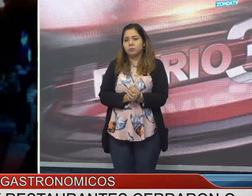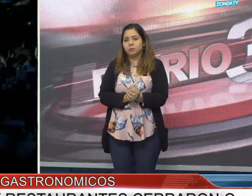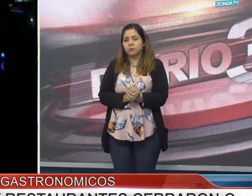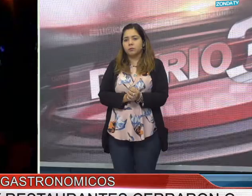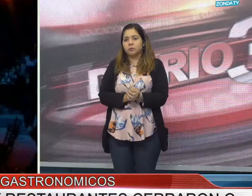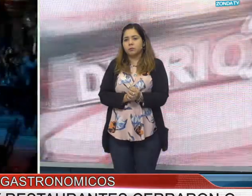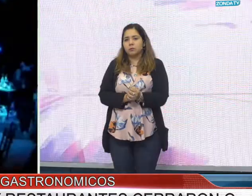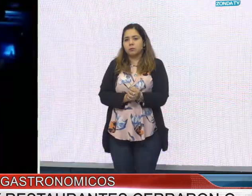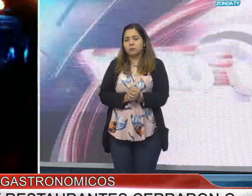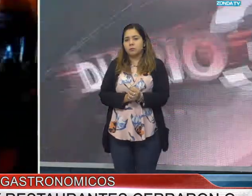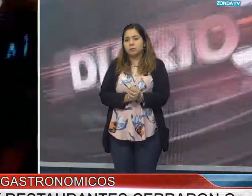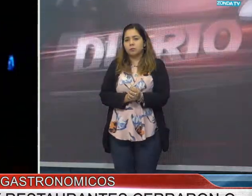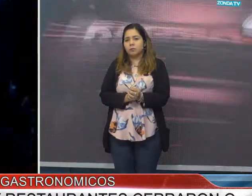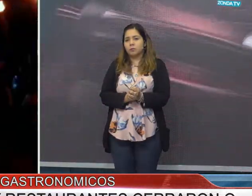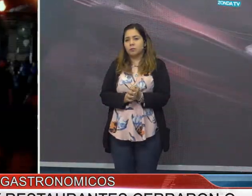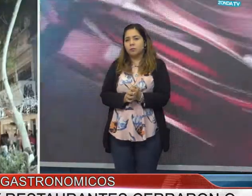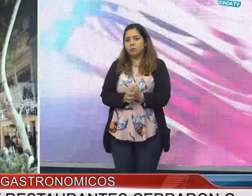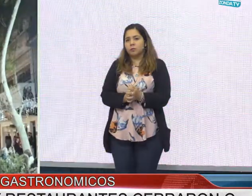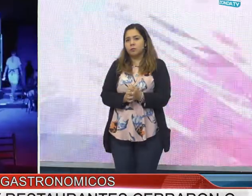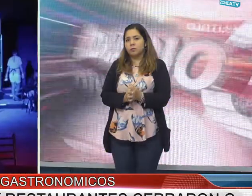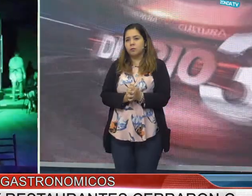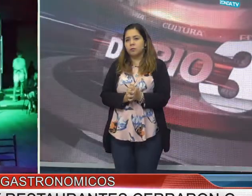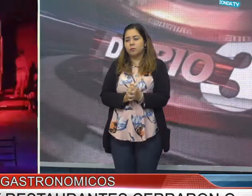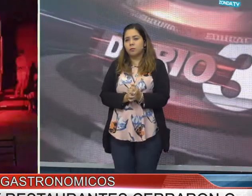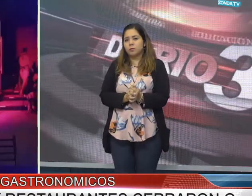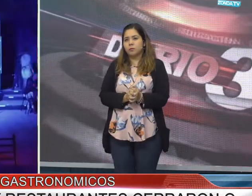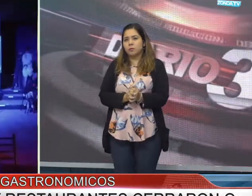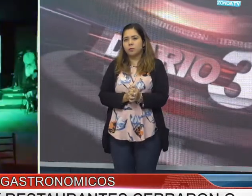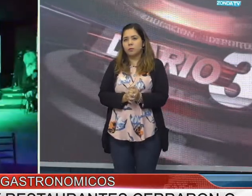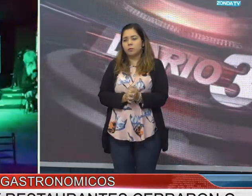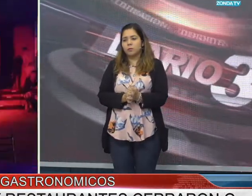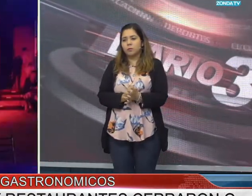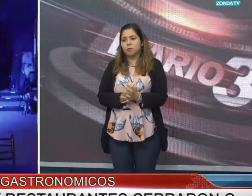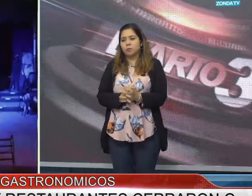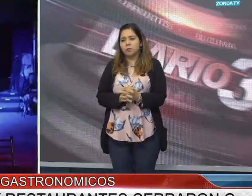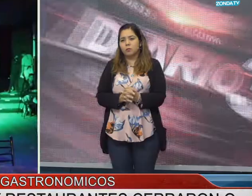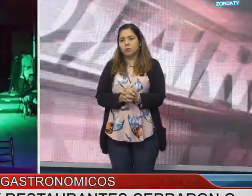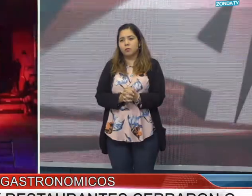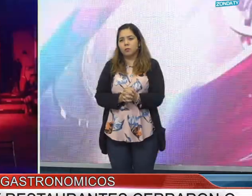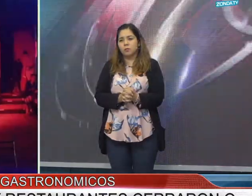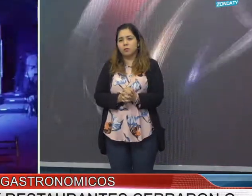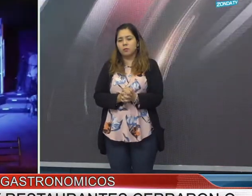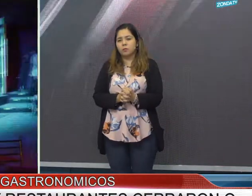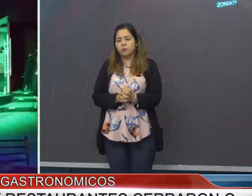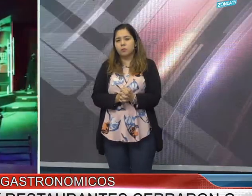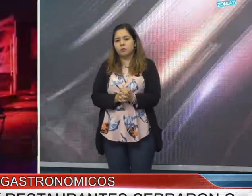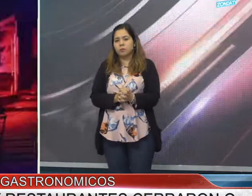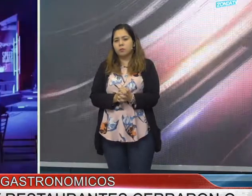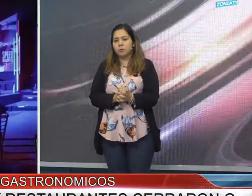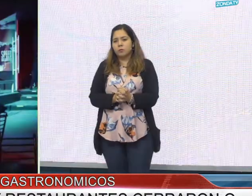complicada. Ayer lo expusieron, ayer en la reunión que hubo en las 16 horas, expuso prácticamente toda la